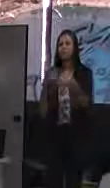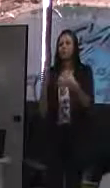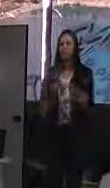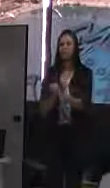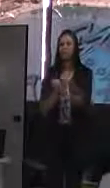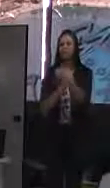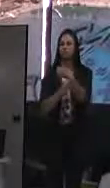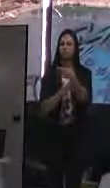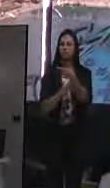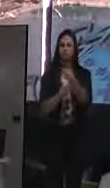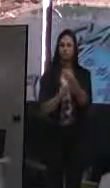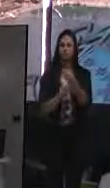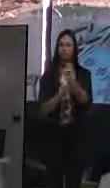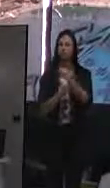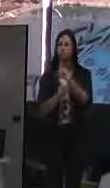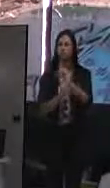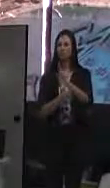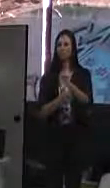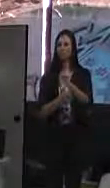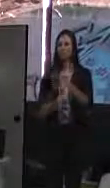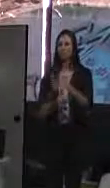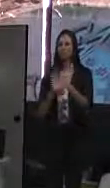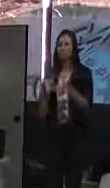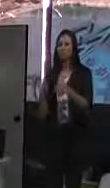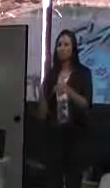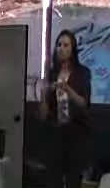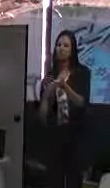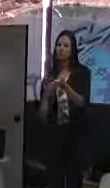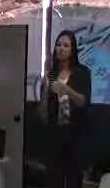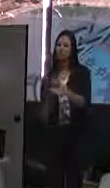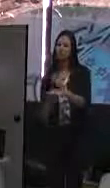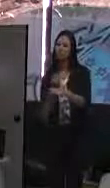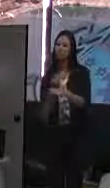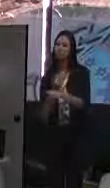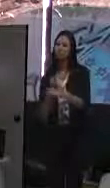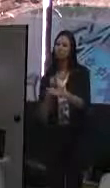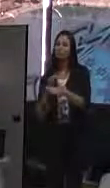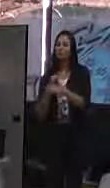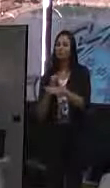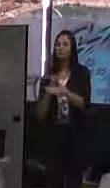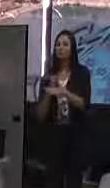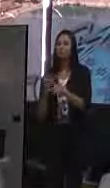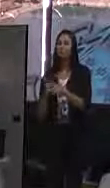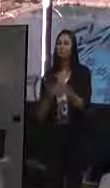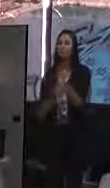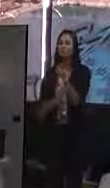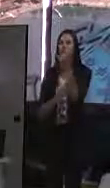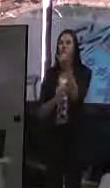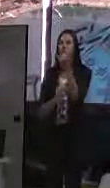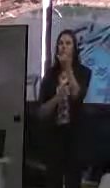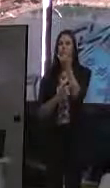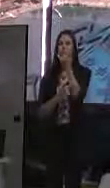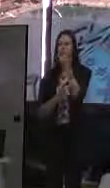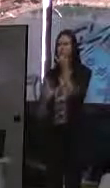aqui eu não estou colocando férias nem 13º. Ou seja, é um dinheiro que está,